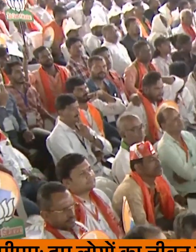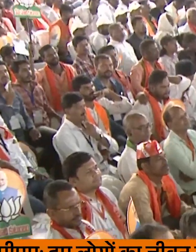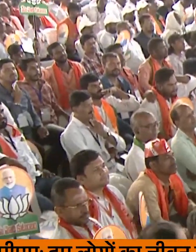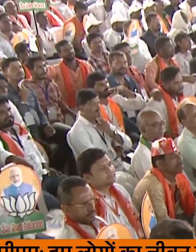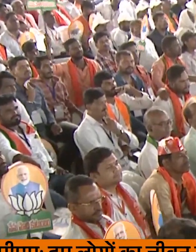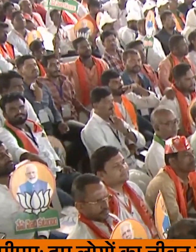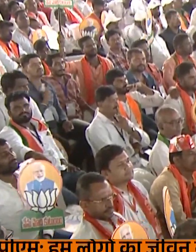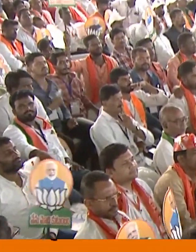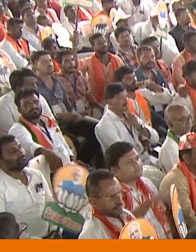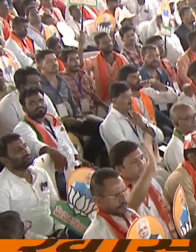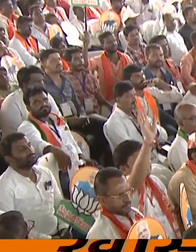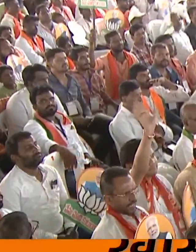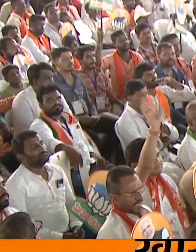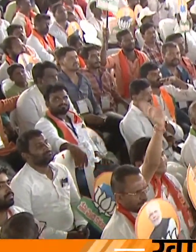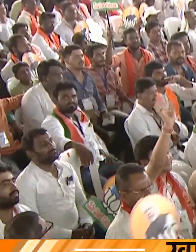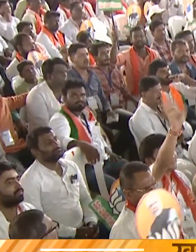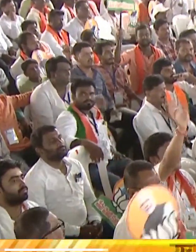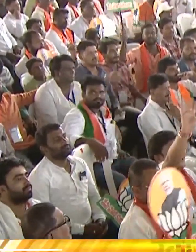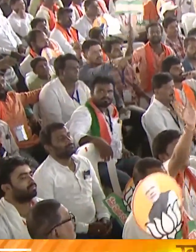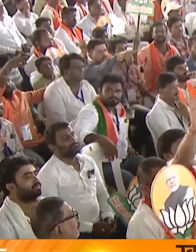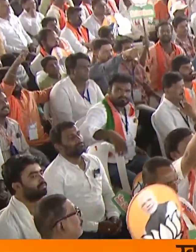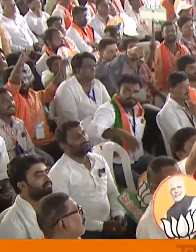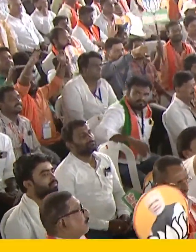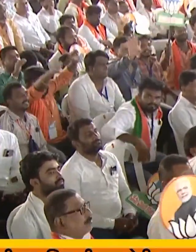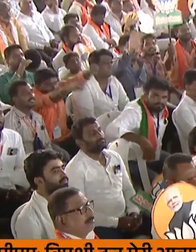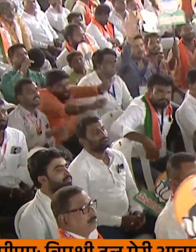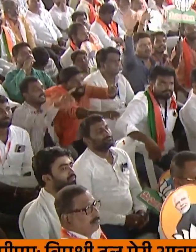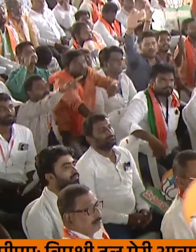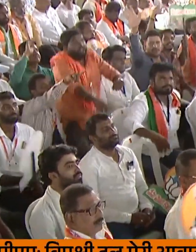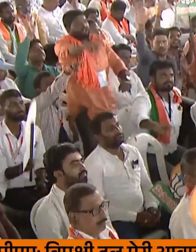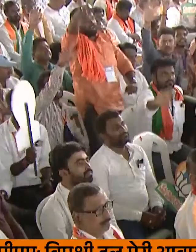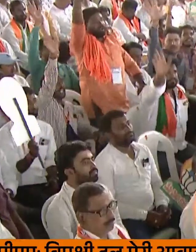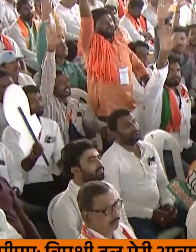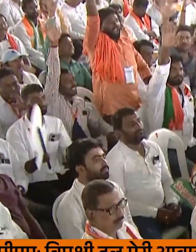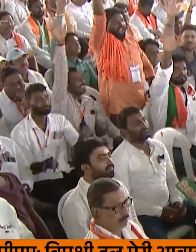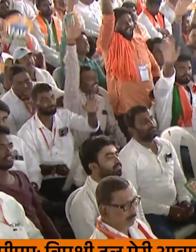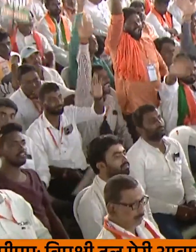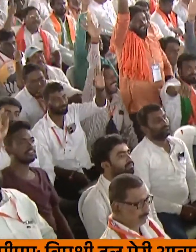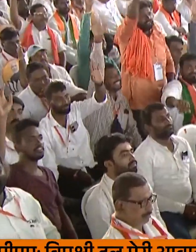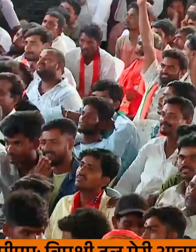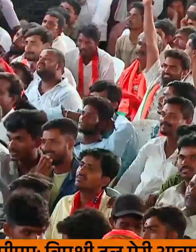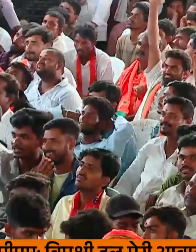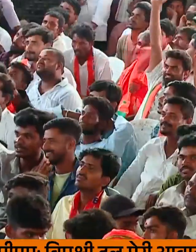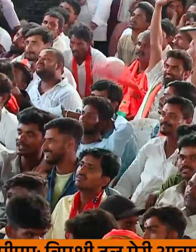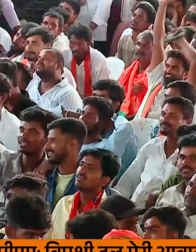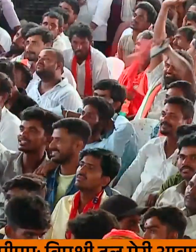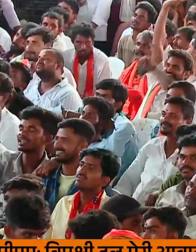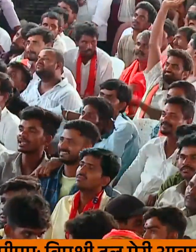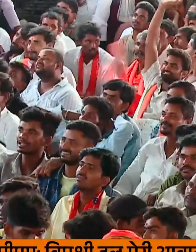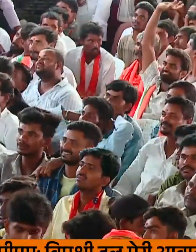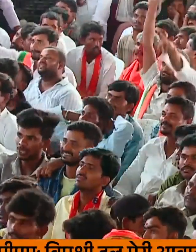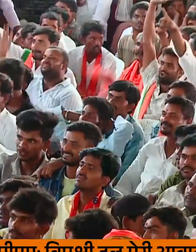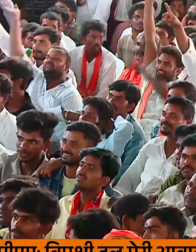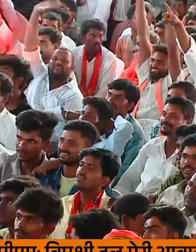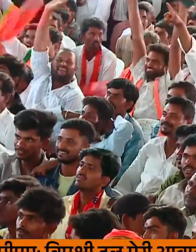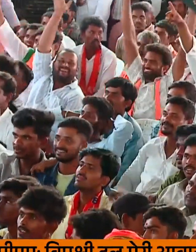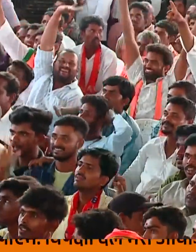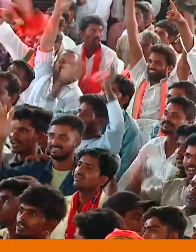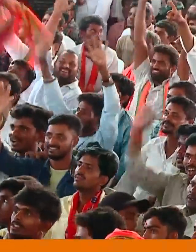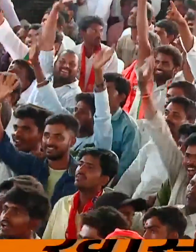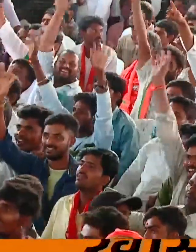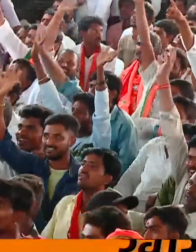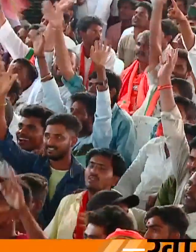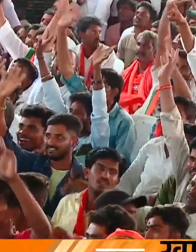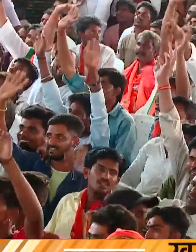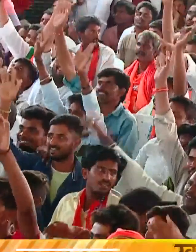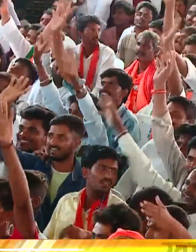తొక్కిపెట్టి ఏ రకంగా ఇవాళ ద్వంద్వ నీతి అవలంబిస్తున్నదో మనమందరం కూడా గమనిస్తా ఉన్నాము. కాబట్టి ఈ విధంగా